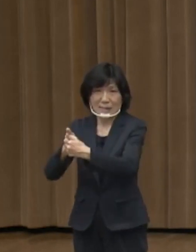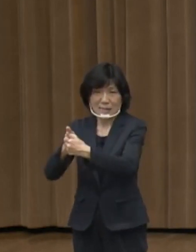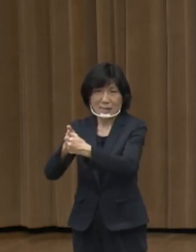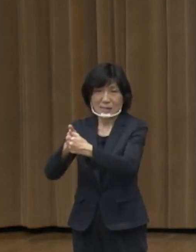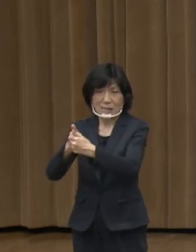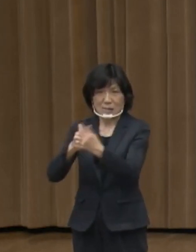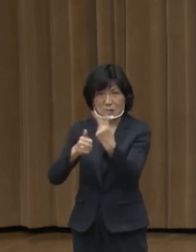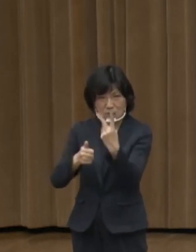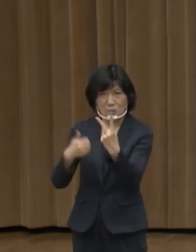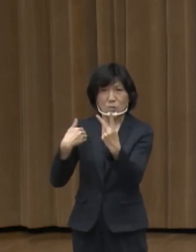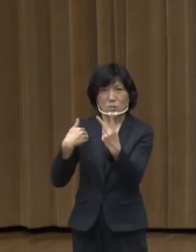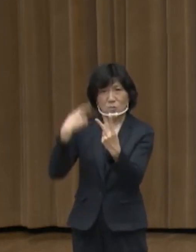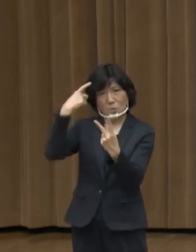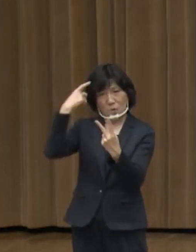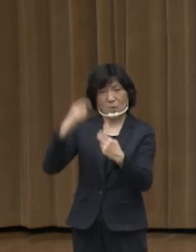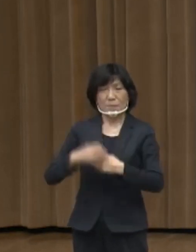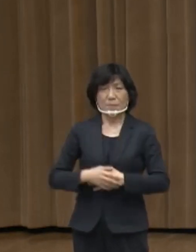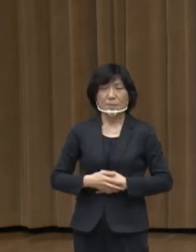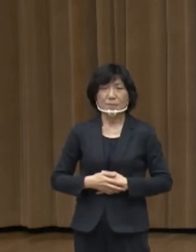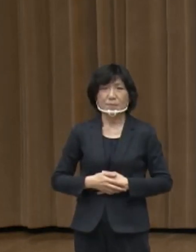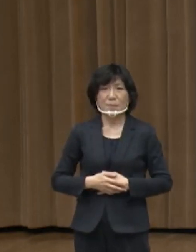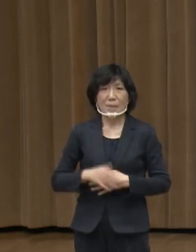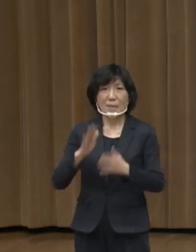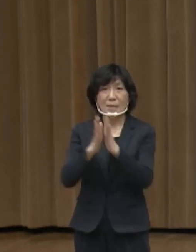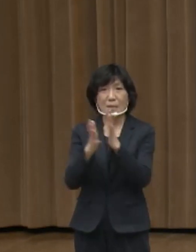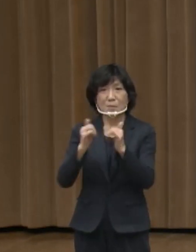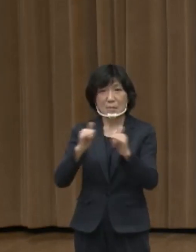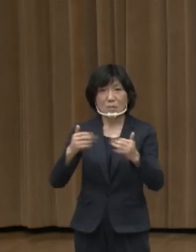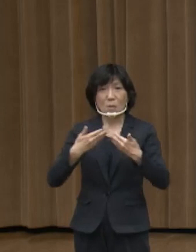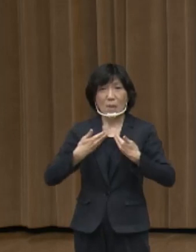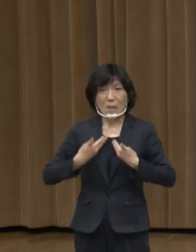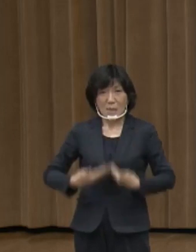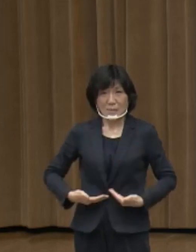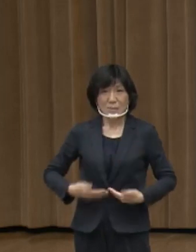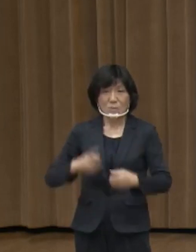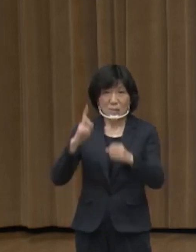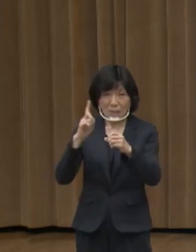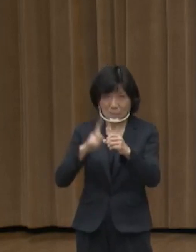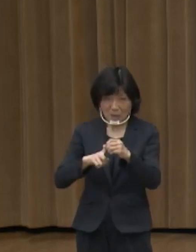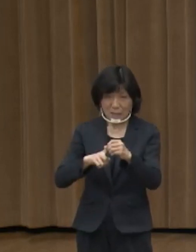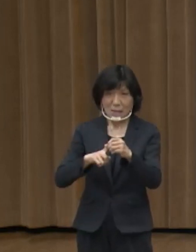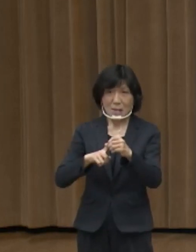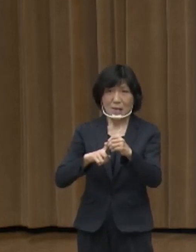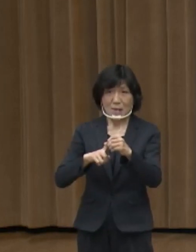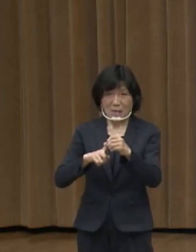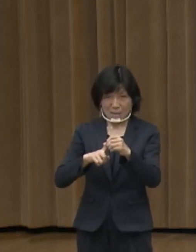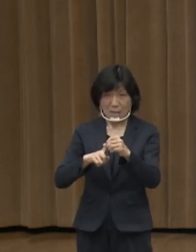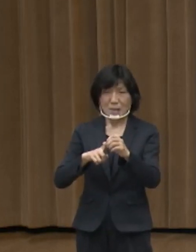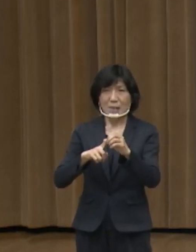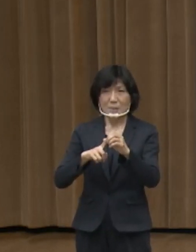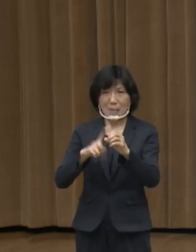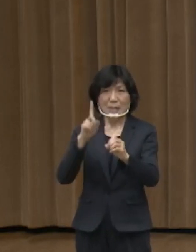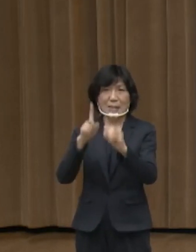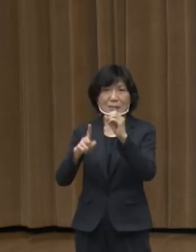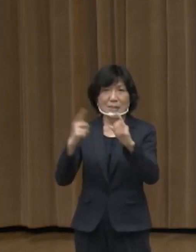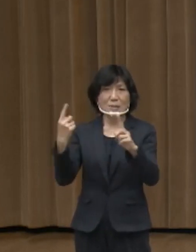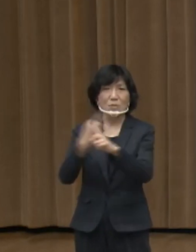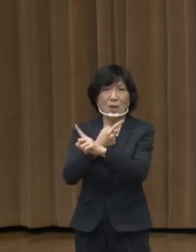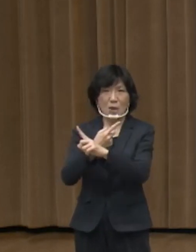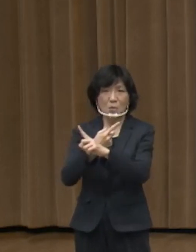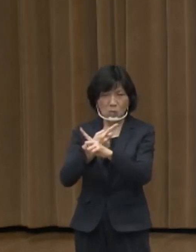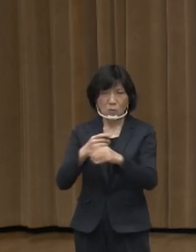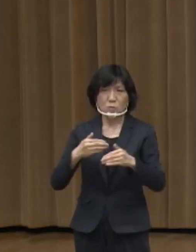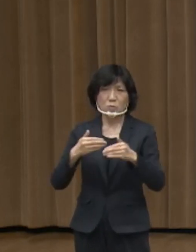ければならないと考えました。また県民の安心安全の確保、デジタル化への対応などの重点施策に対